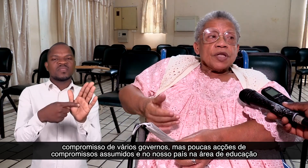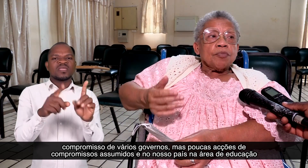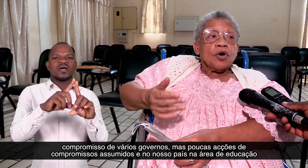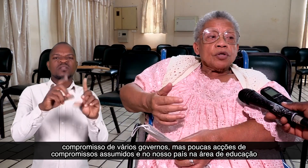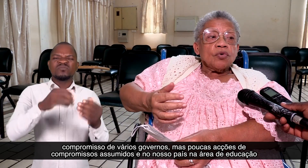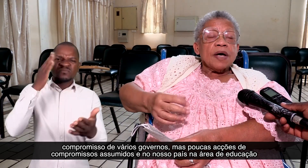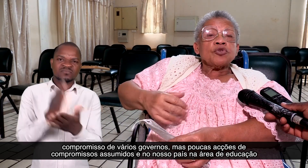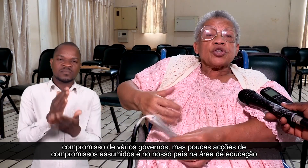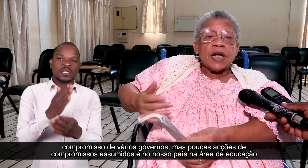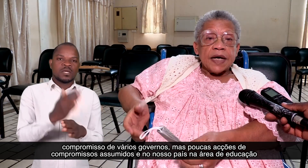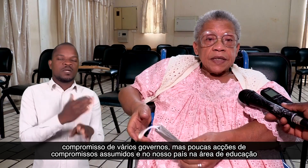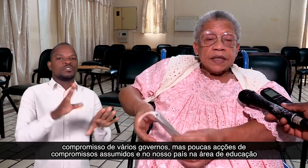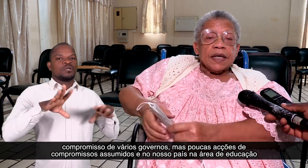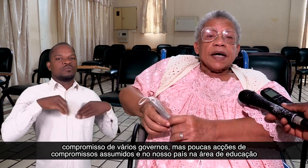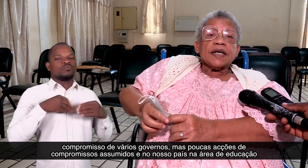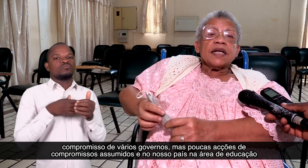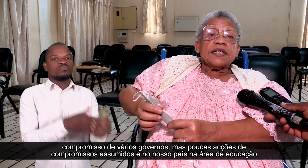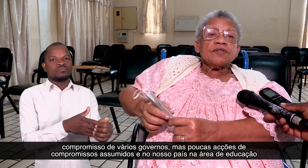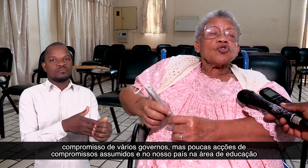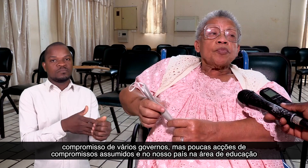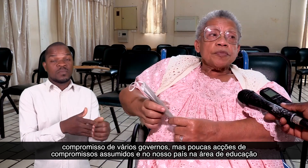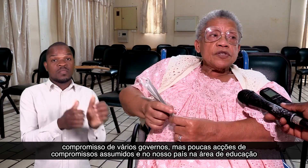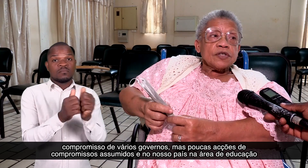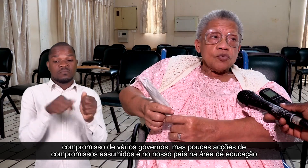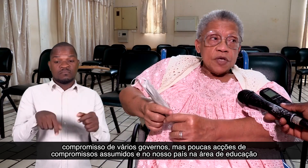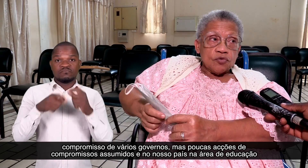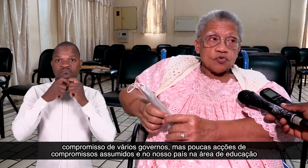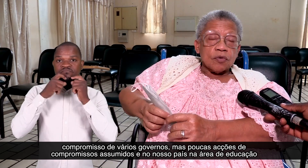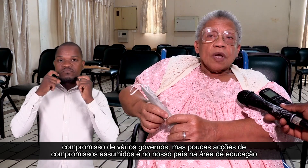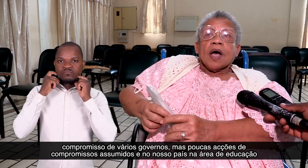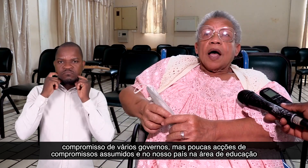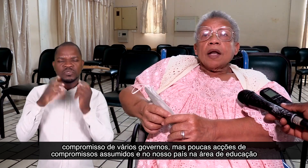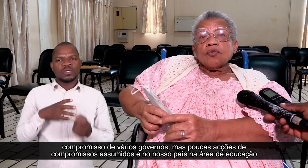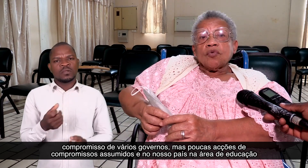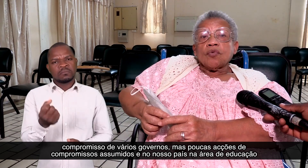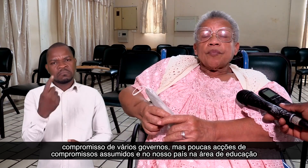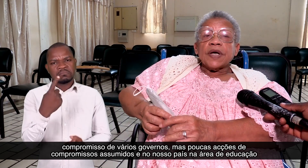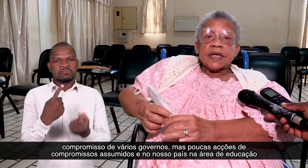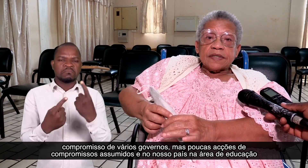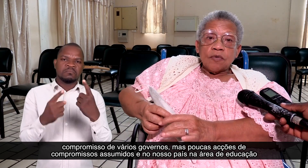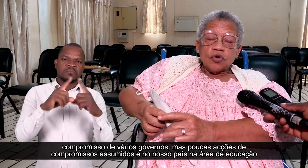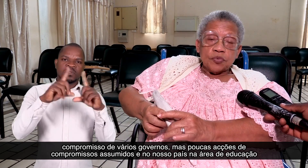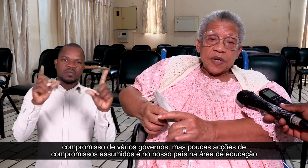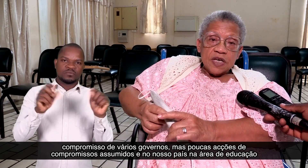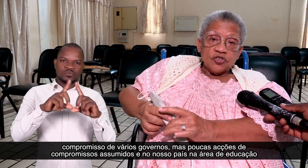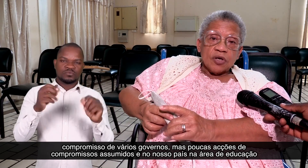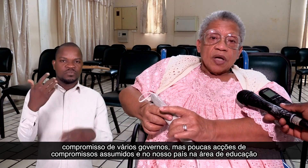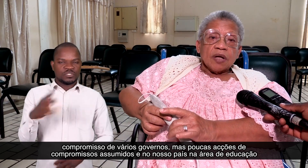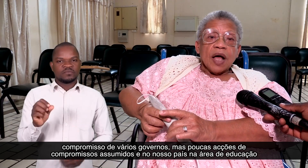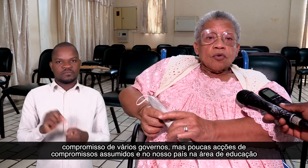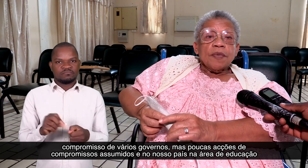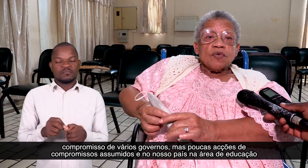cabo de modo a mostrar a realidade dos compromissos assumidos. Algo em relação ao nosso